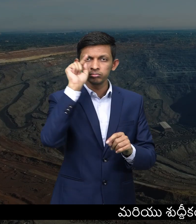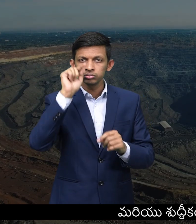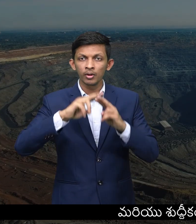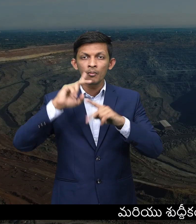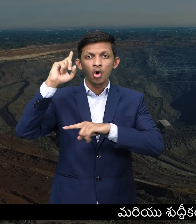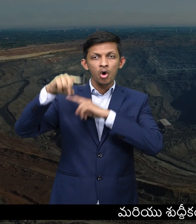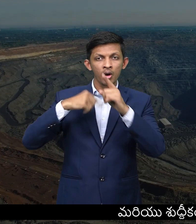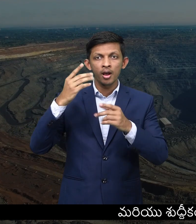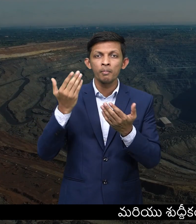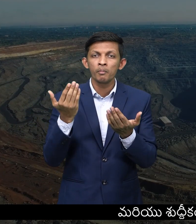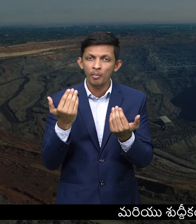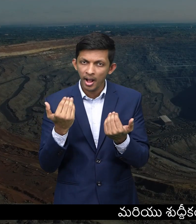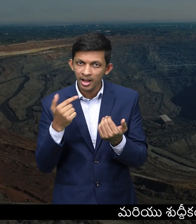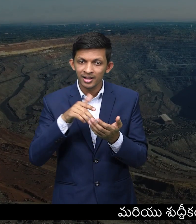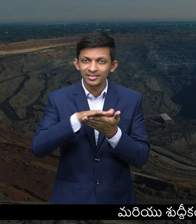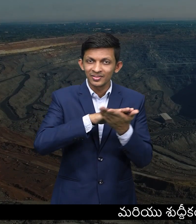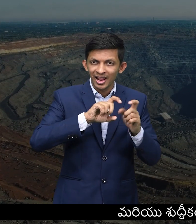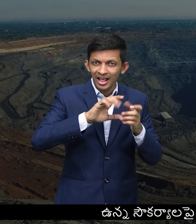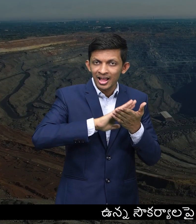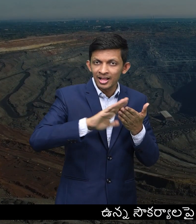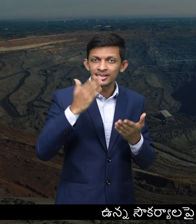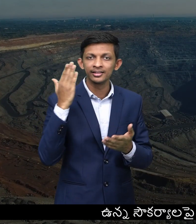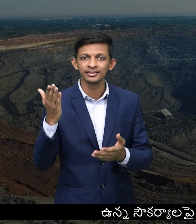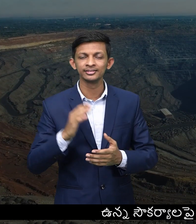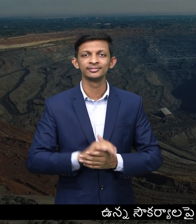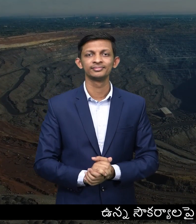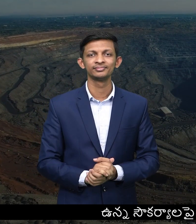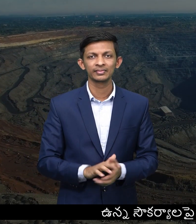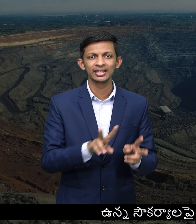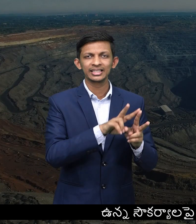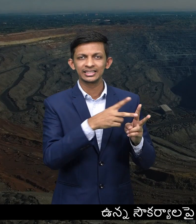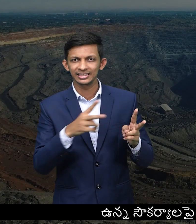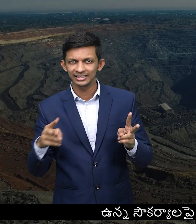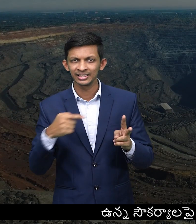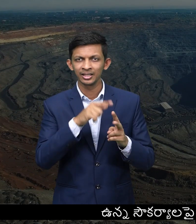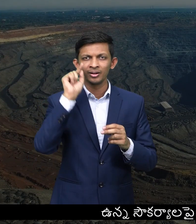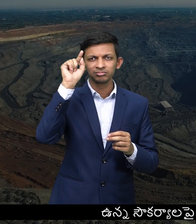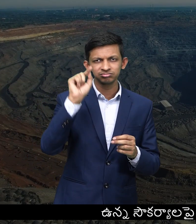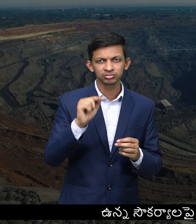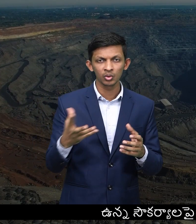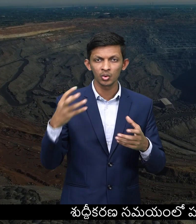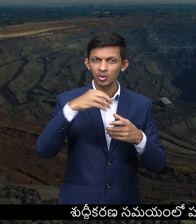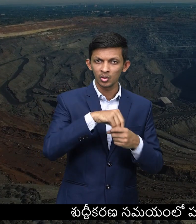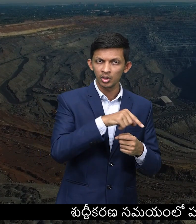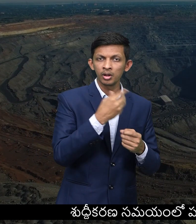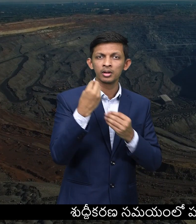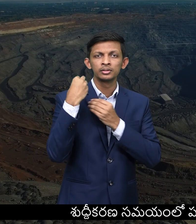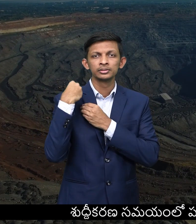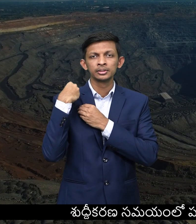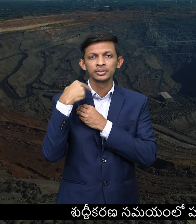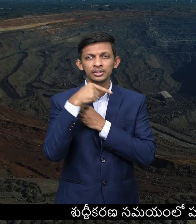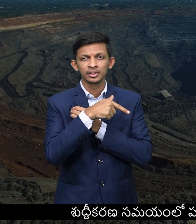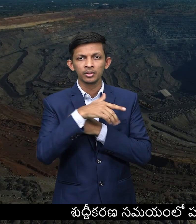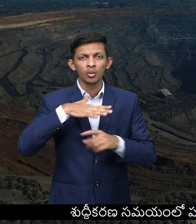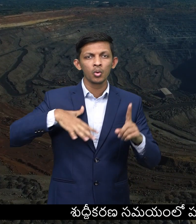మరియు శుద్ధీకరణ కోసం అందుబాటులో ఉన్న సౌకర్యాలపై కూడా ఆధారపడి ఉంటుంది. శుద్ధీకరణ